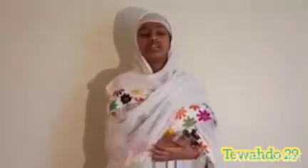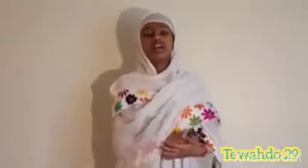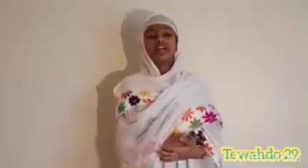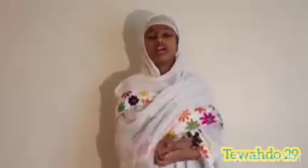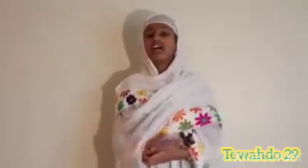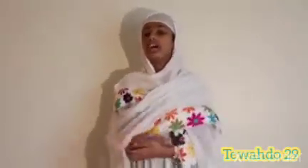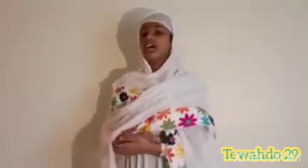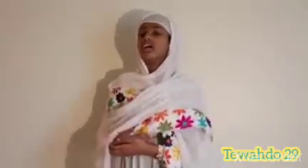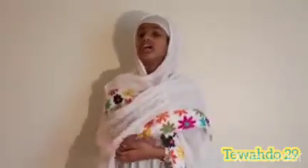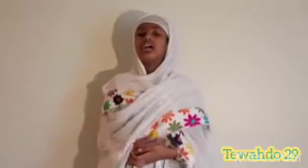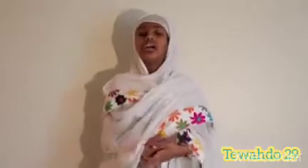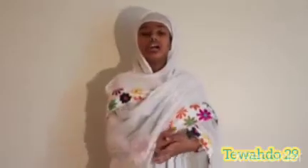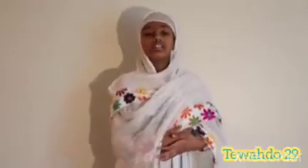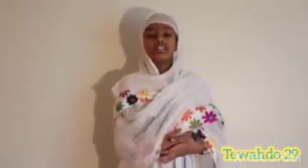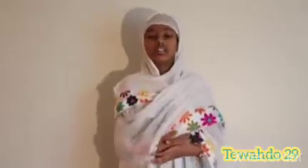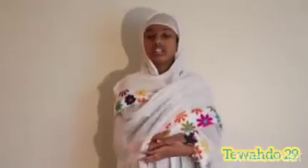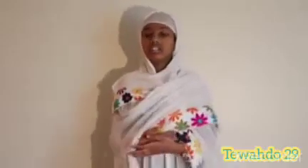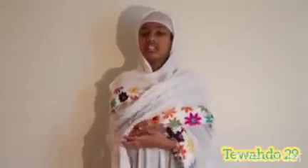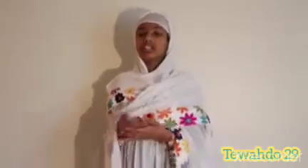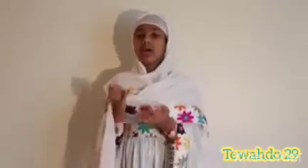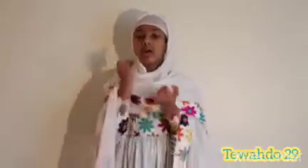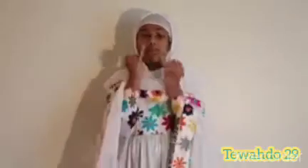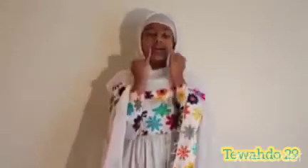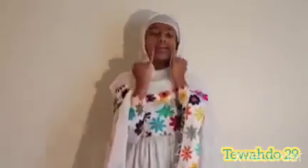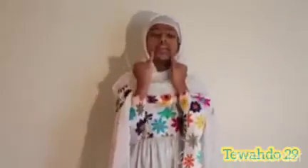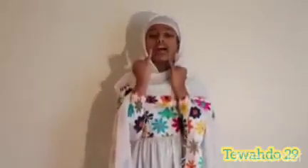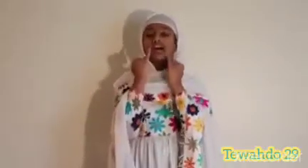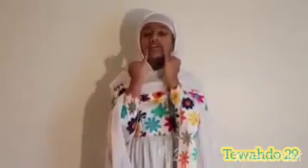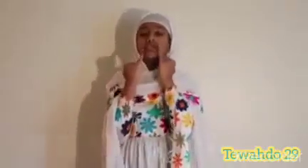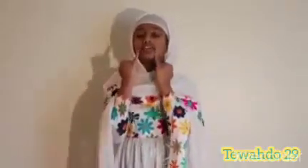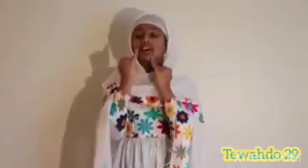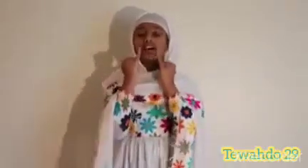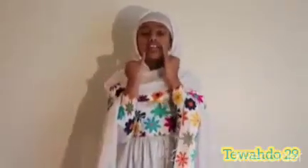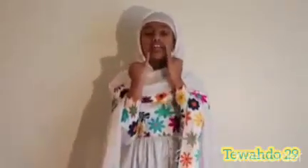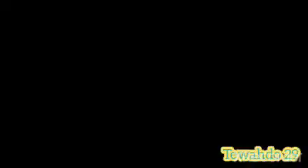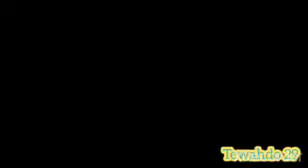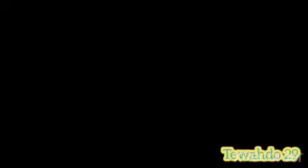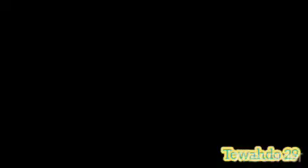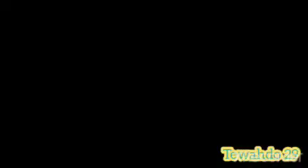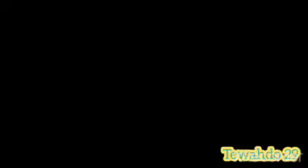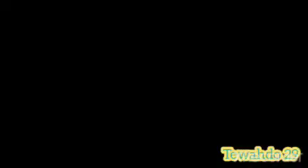ሕፃናት በኢየሩሳሌም